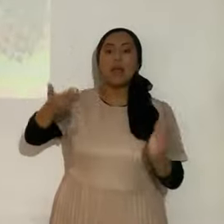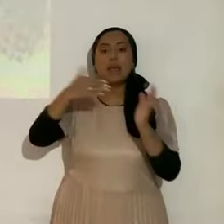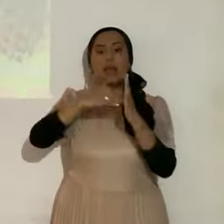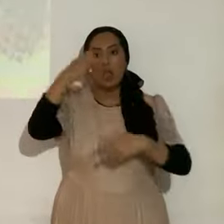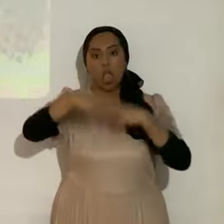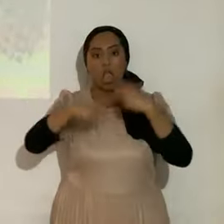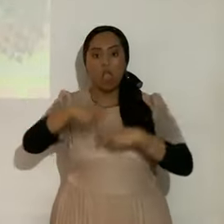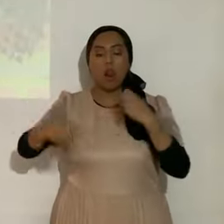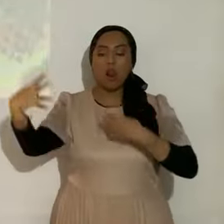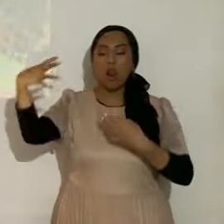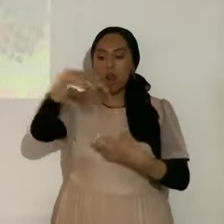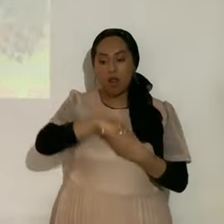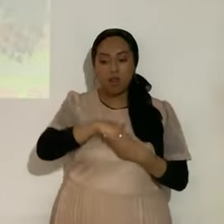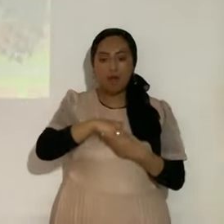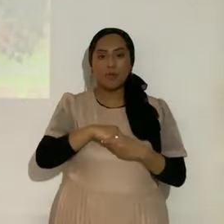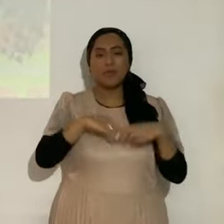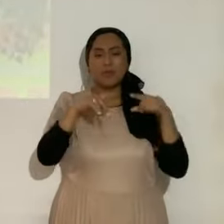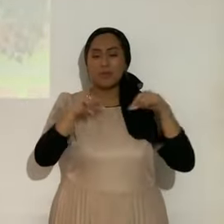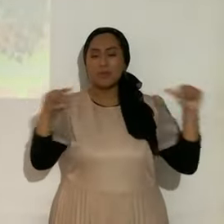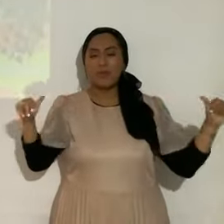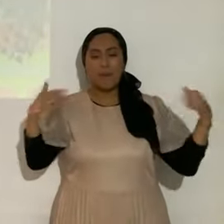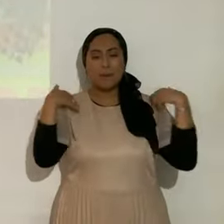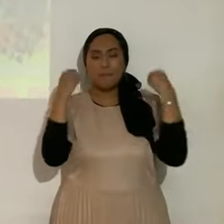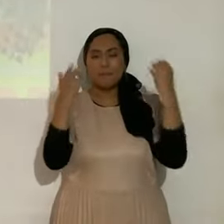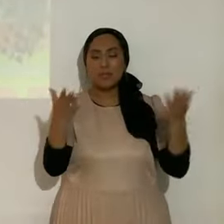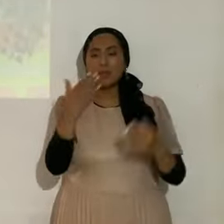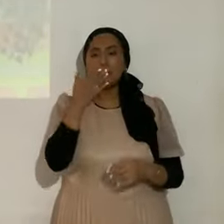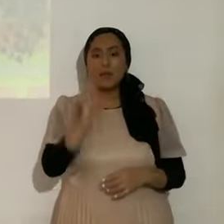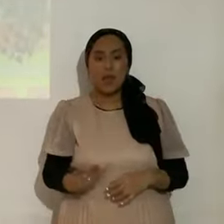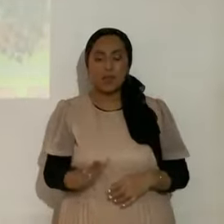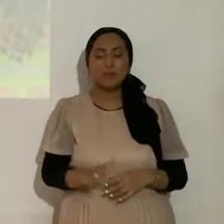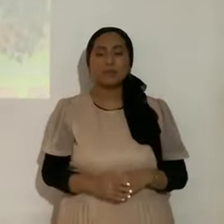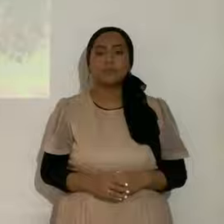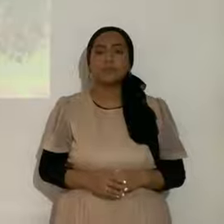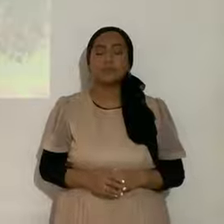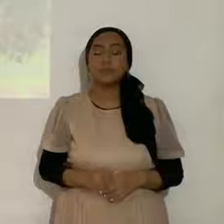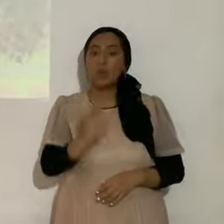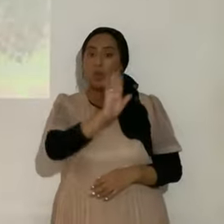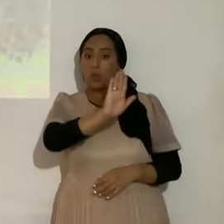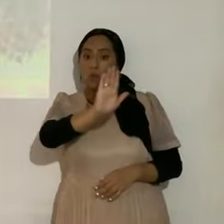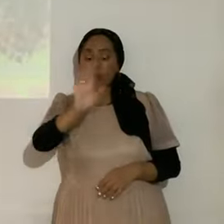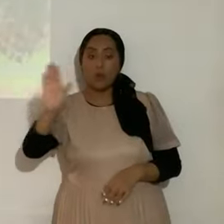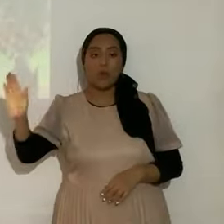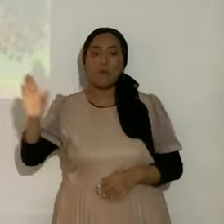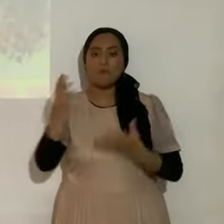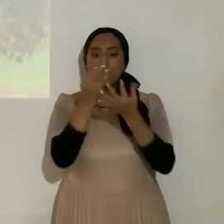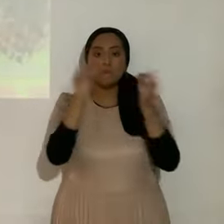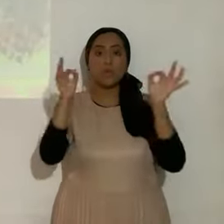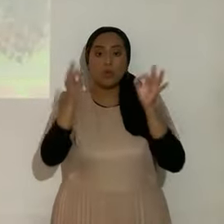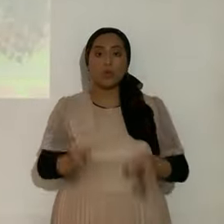la mentira, fraude, adulterio, etc. Muchas cosas malas. Y aquí entra el libre albedrío de cada quien. Si tú tomas lo